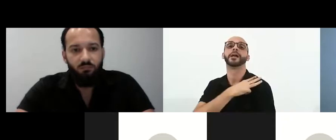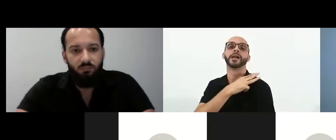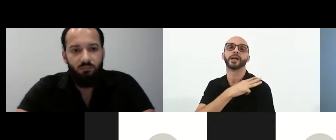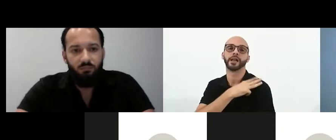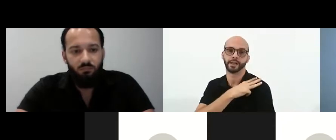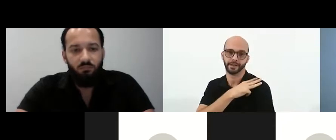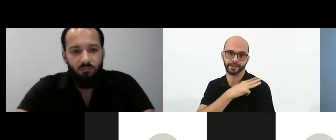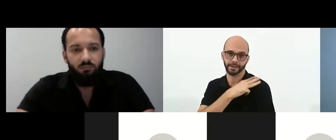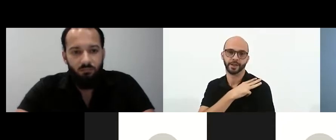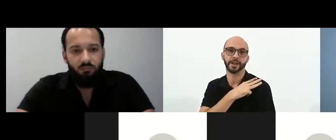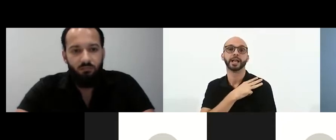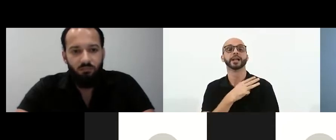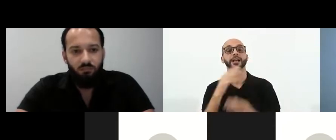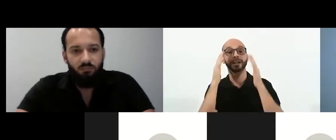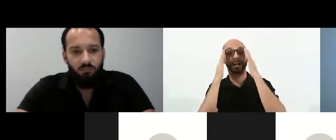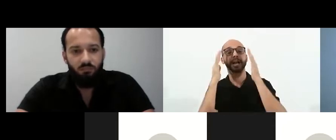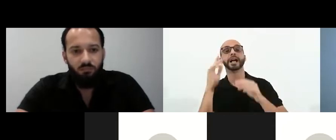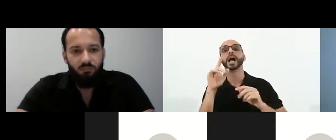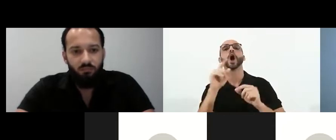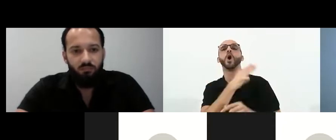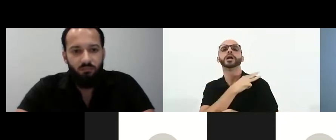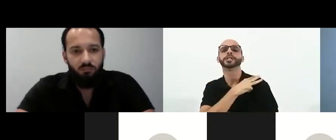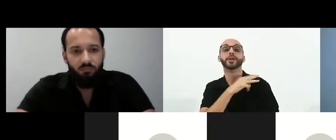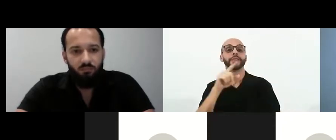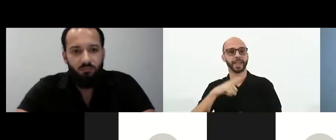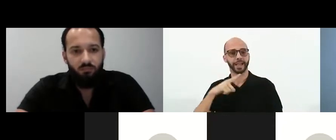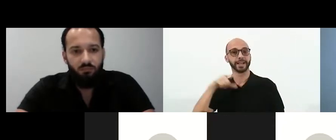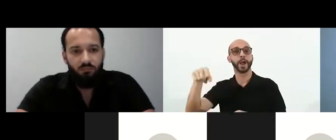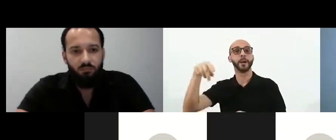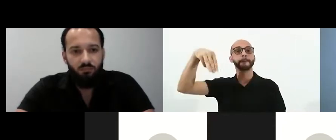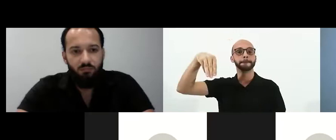eu comecei a estudar o ensino médio,